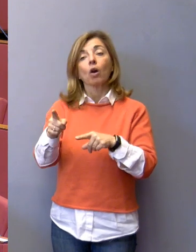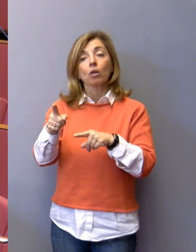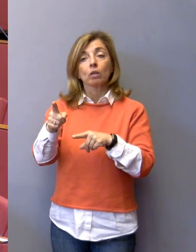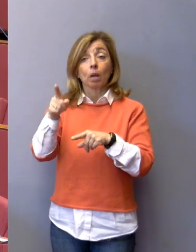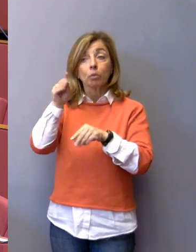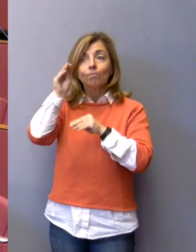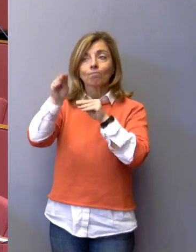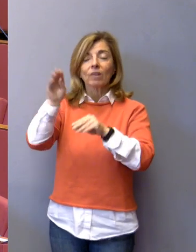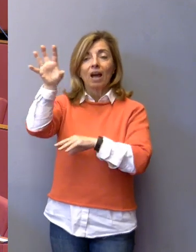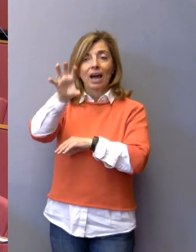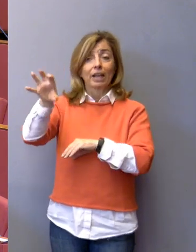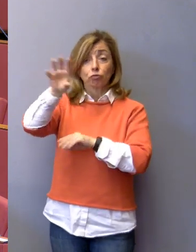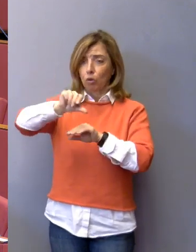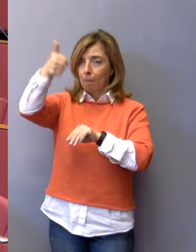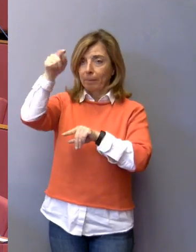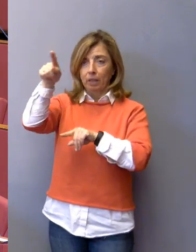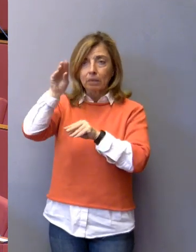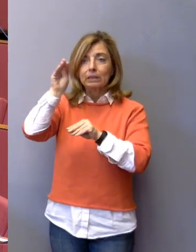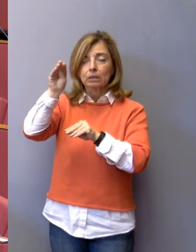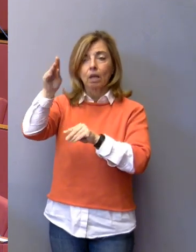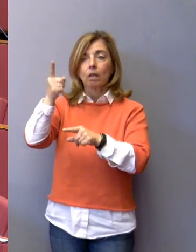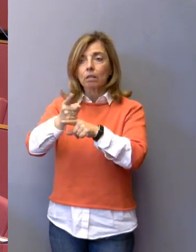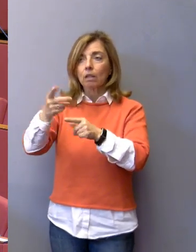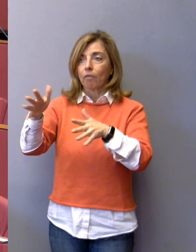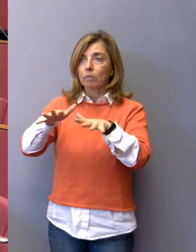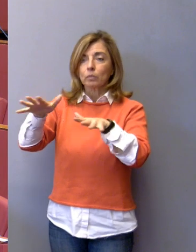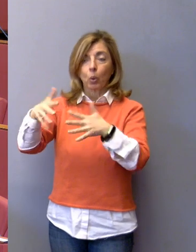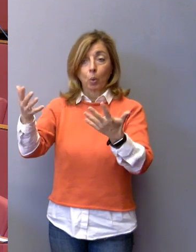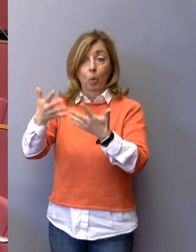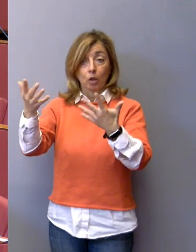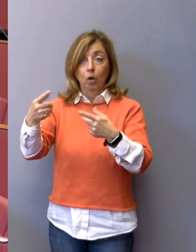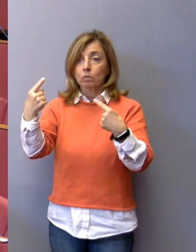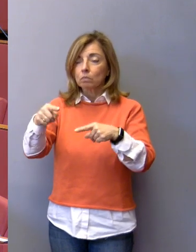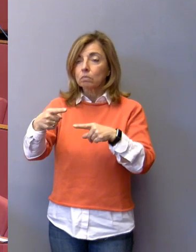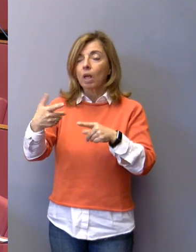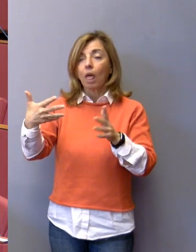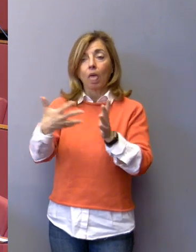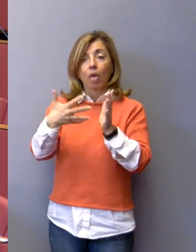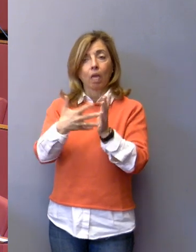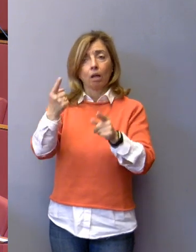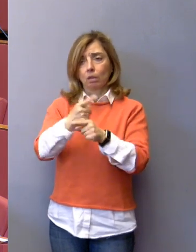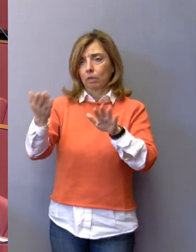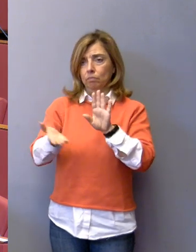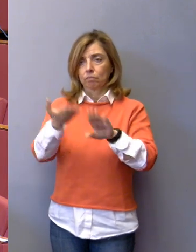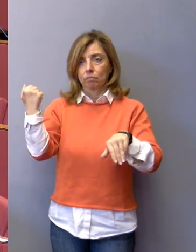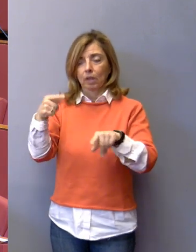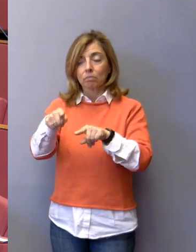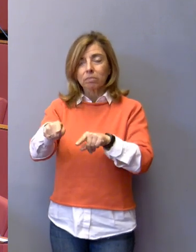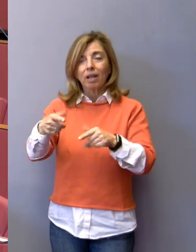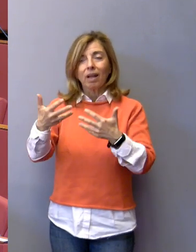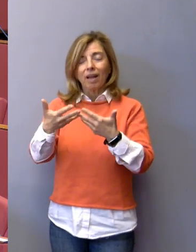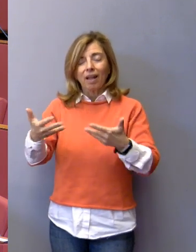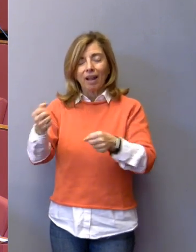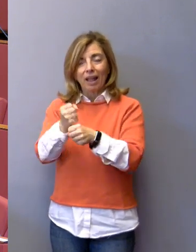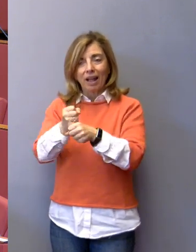in Regione Prima di tutto perché si agisca rimuovendo gli ostacoli che impediscono a quel cantiere di andare avanti